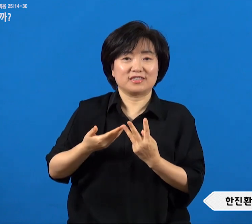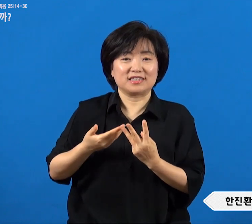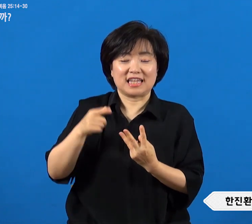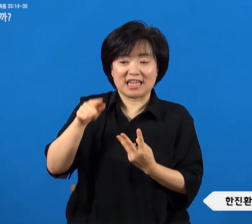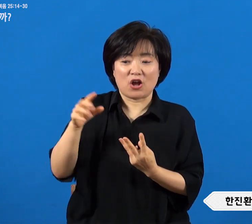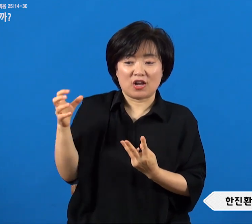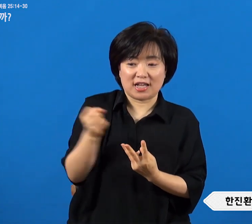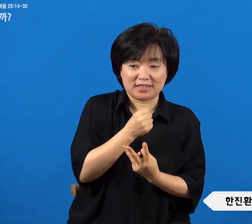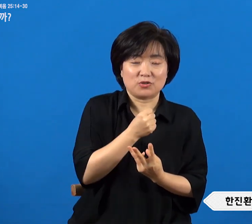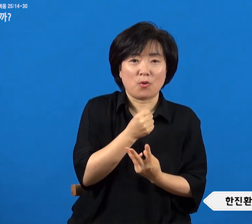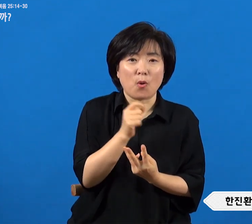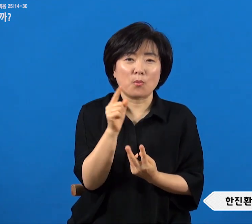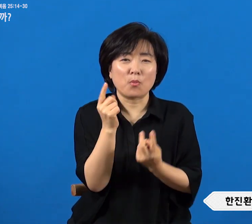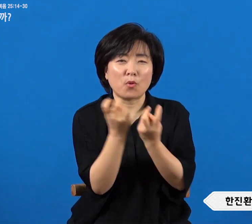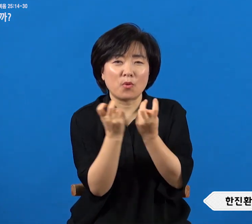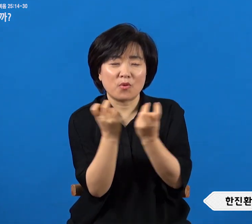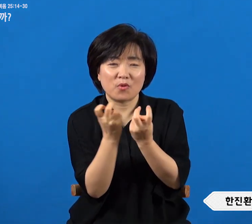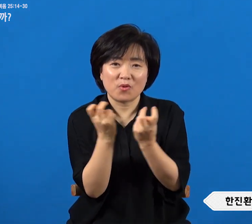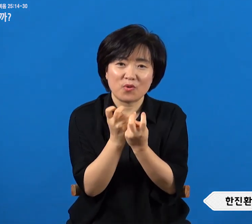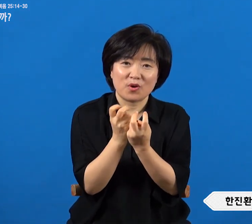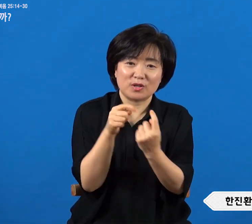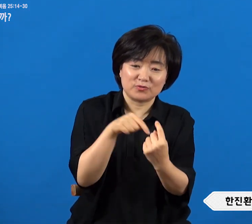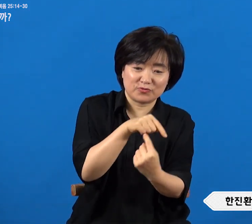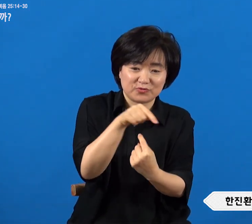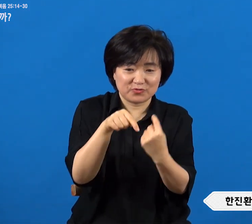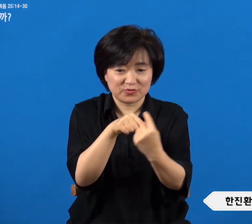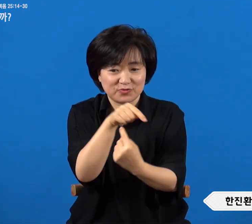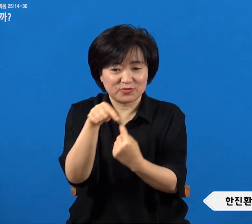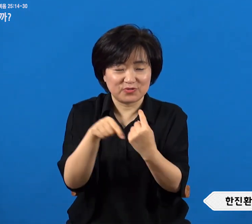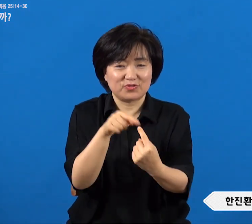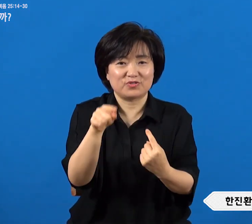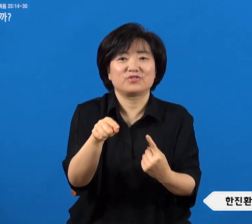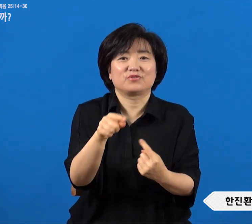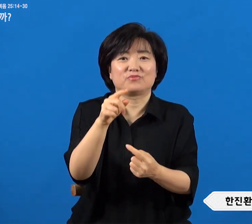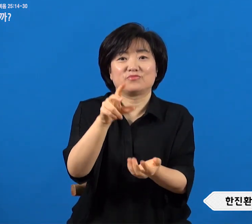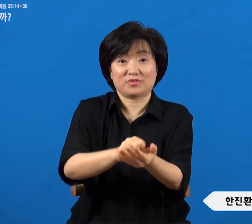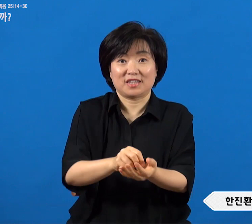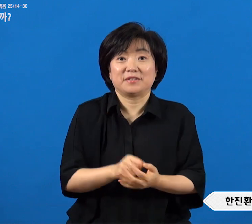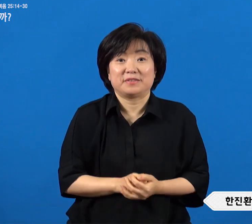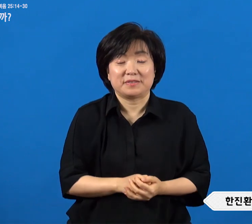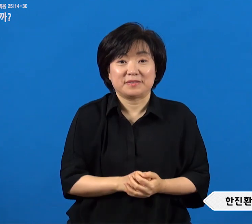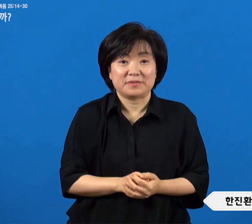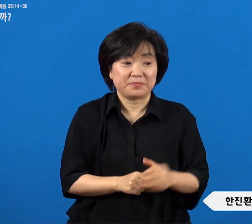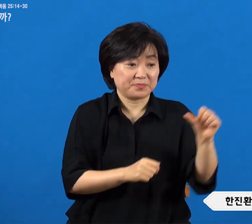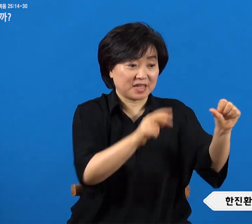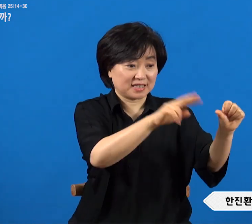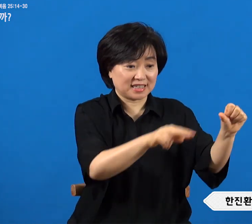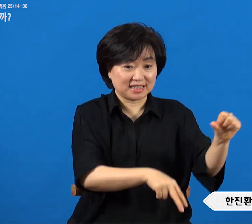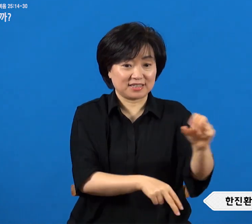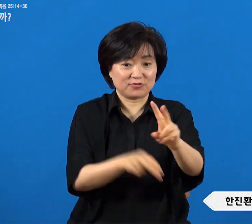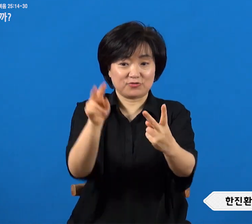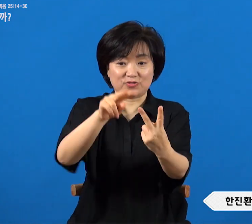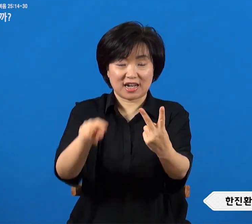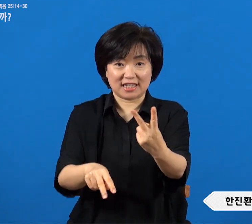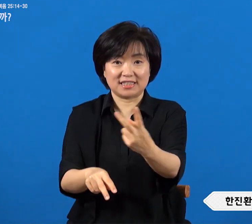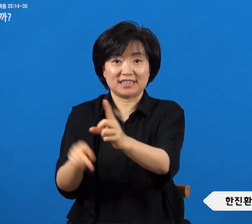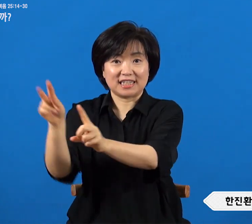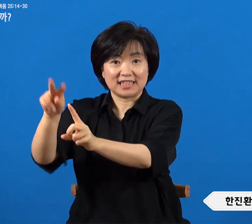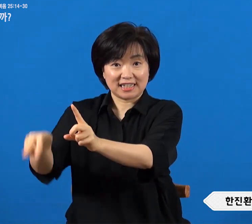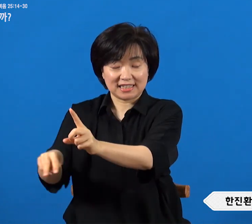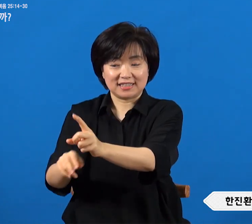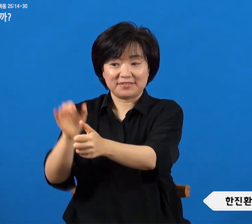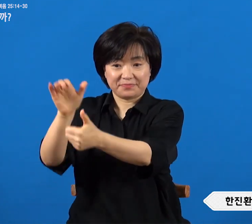이것을 가지고 무엇을 하느냐가 문제입니다. 5달란트, 2달란트 받은 사람은